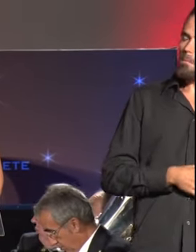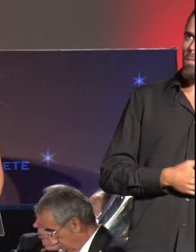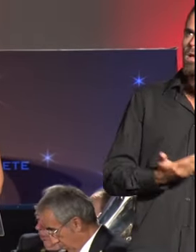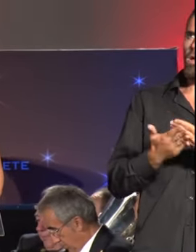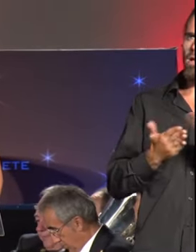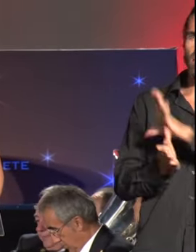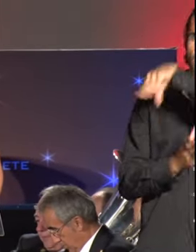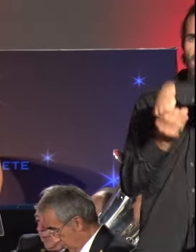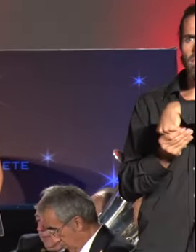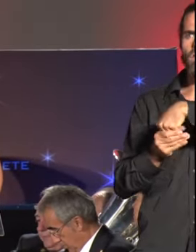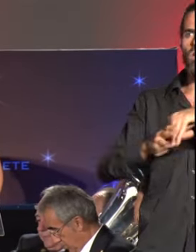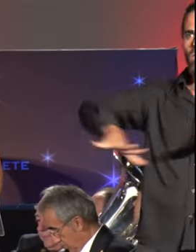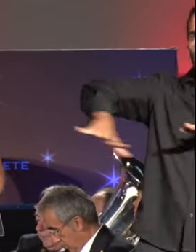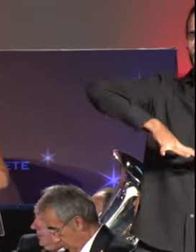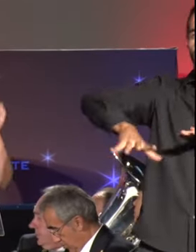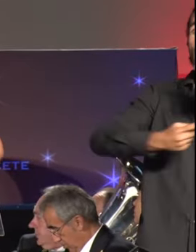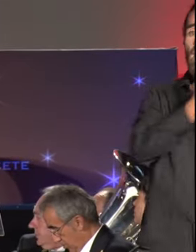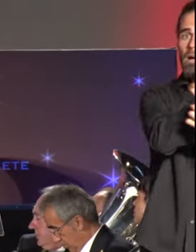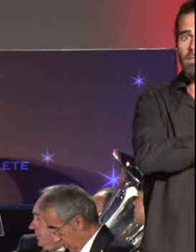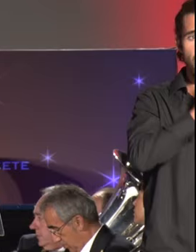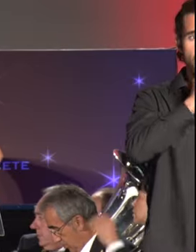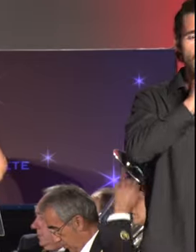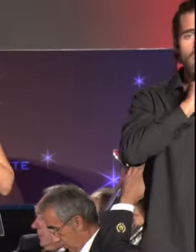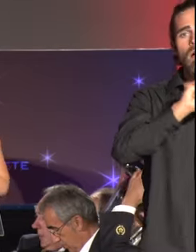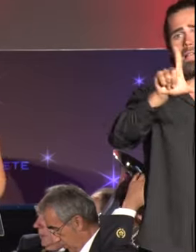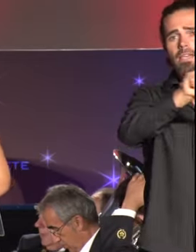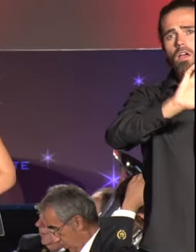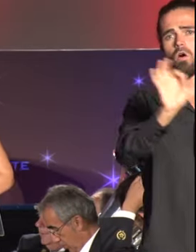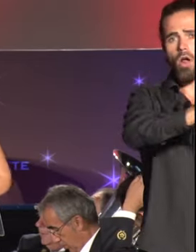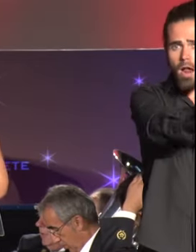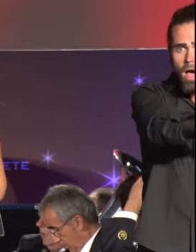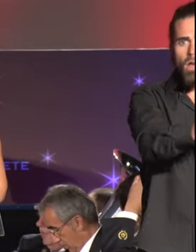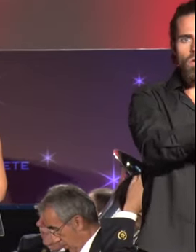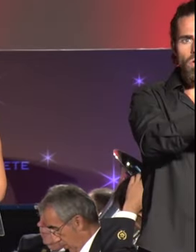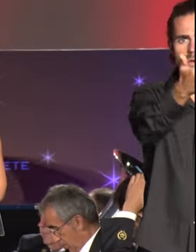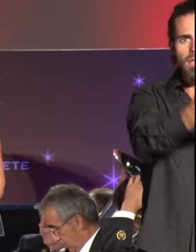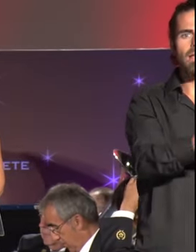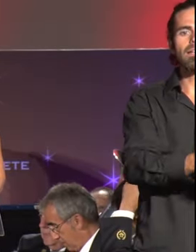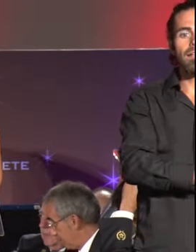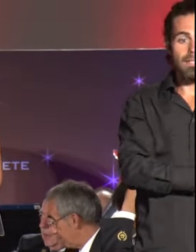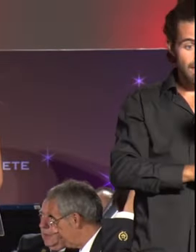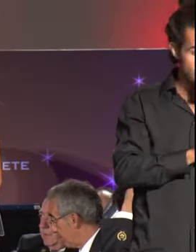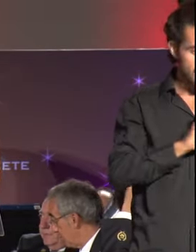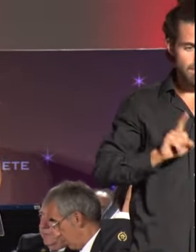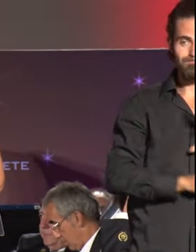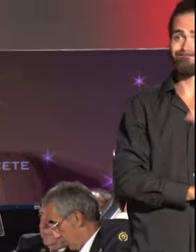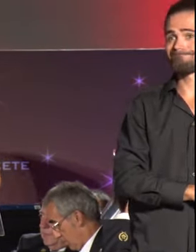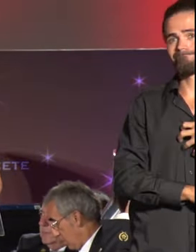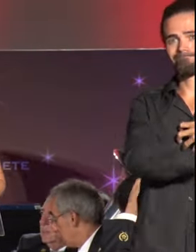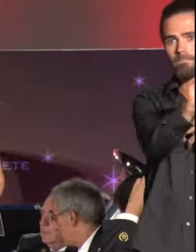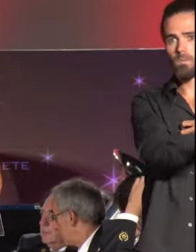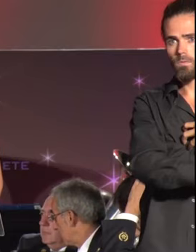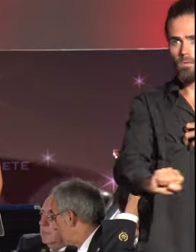activa. Otras veces lo he hecho desde los medios de comunicación, este año no puede ser, por lo que tengo aún